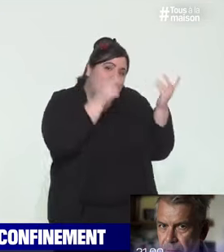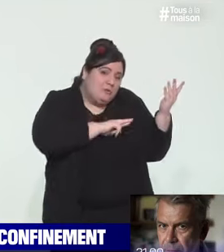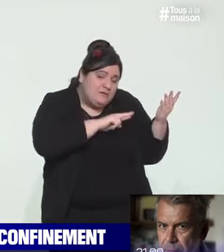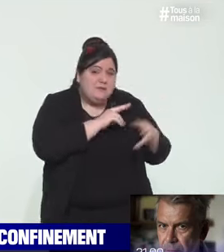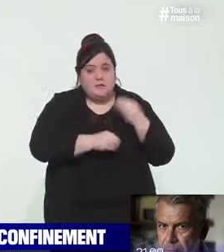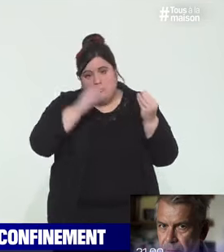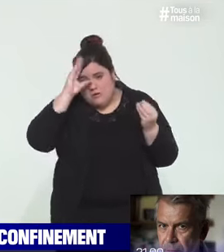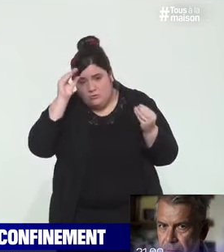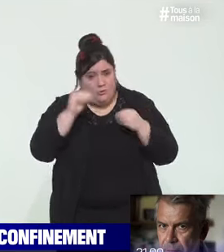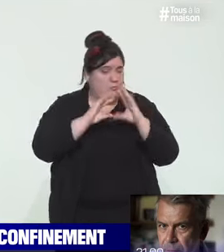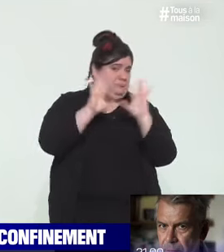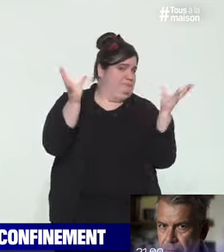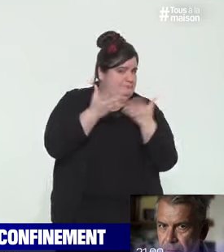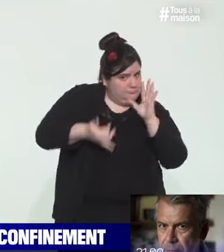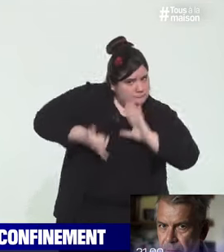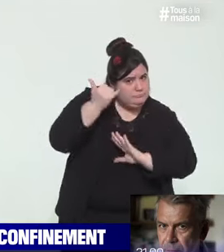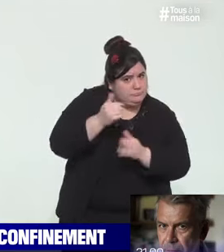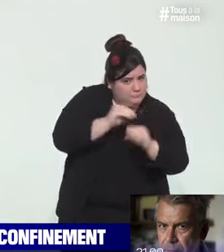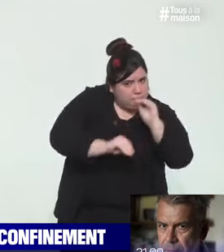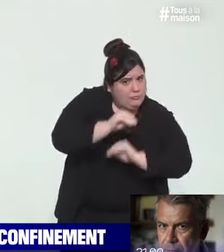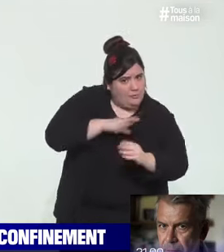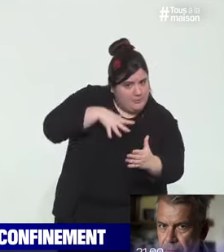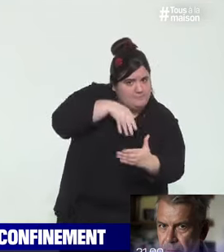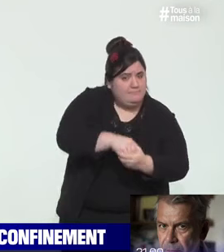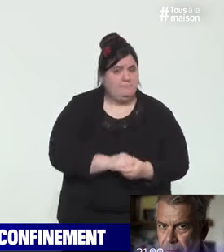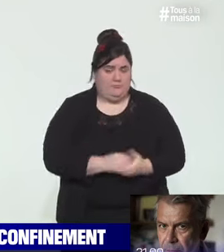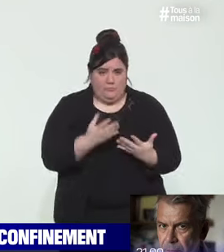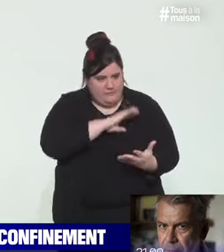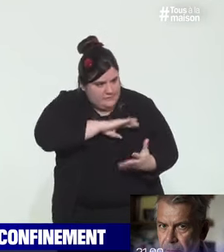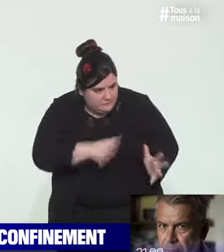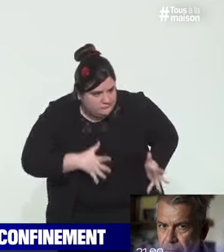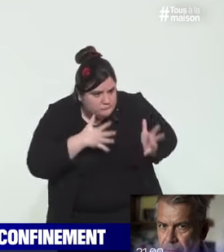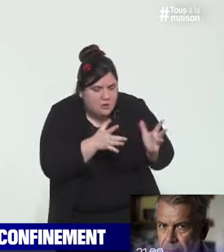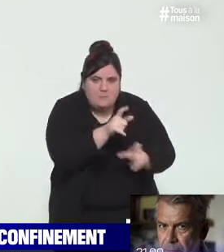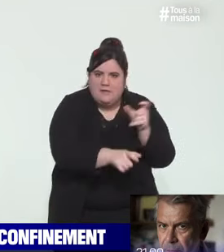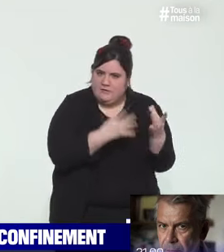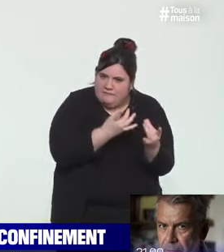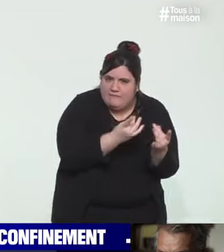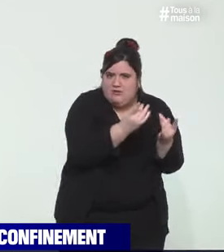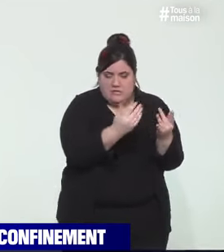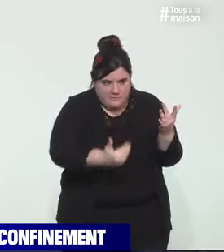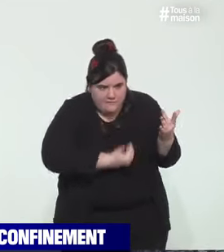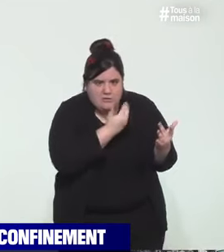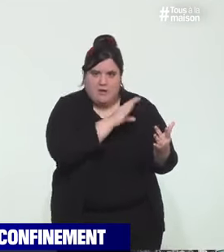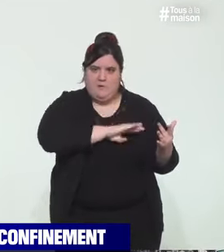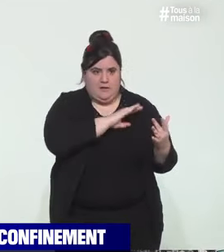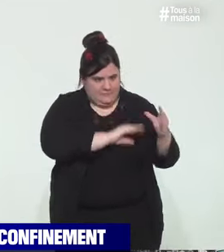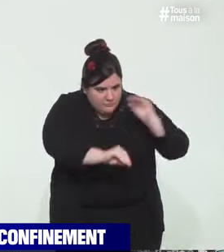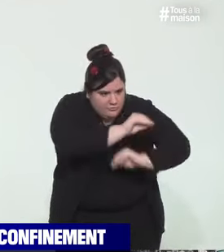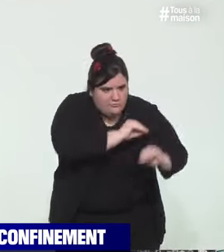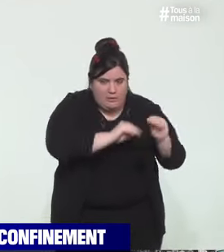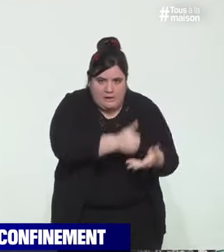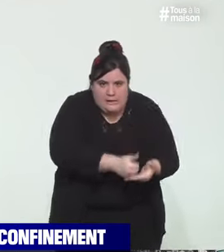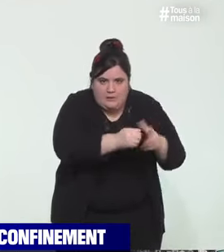les malades, les personnes âgées, les personnes en situation de handicap et les plus vulnérables et qui ne comptent pas leurs heures, que nous soyons un jour férié